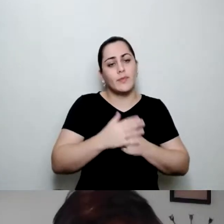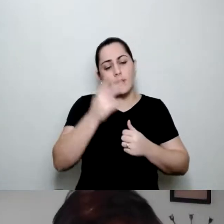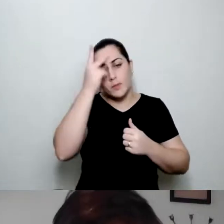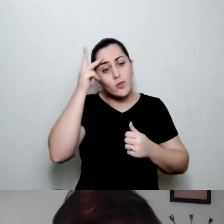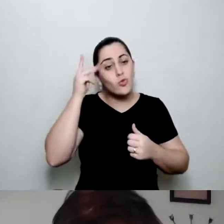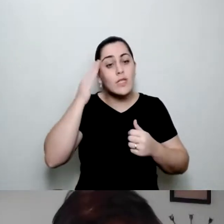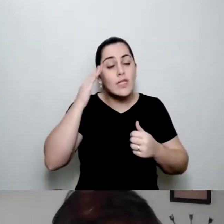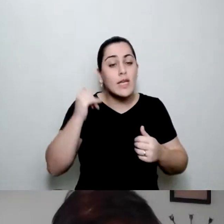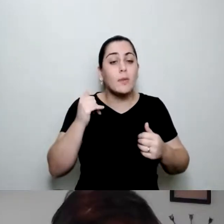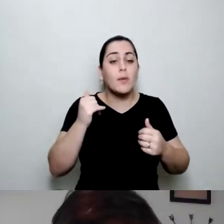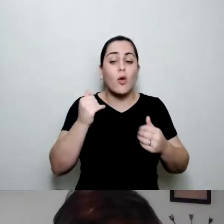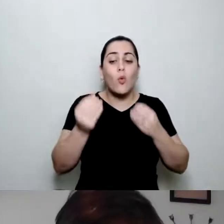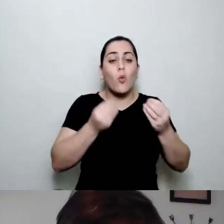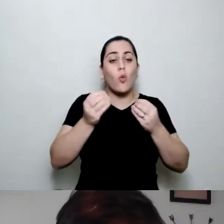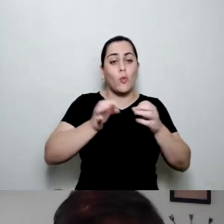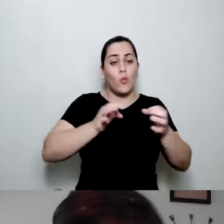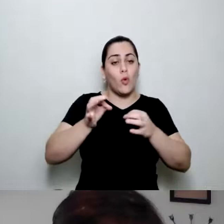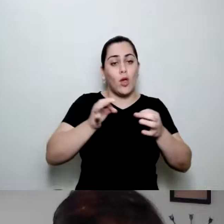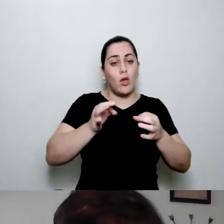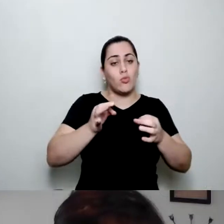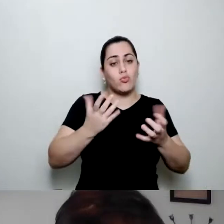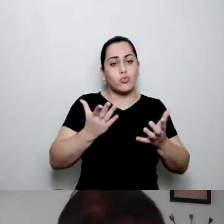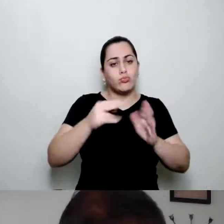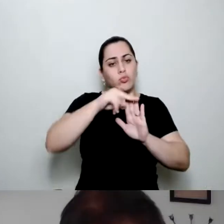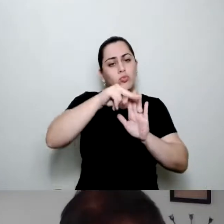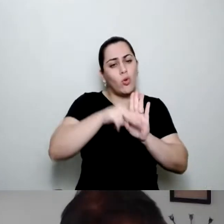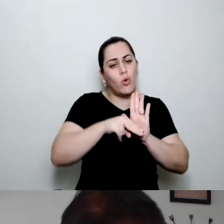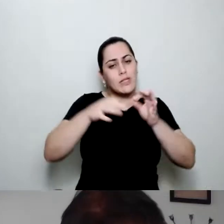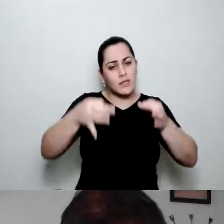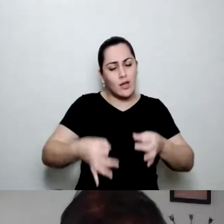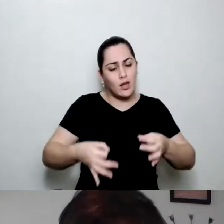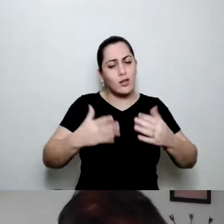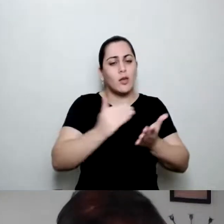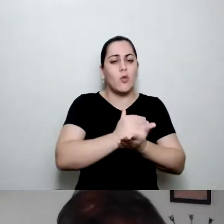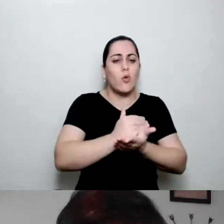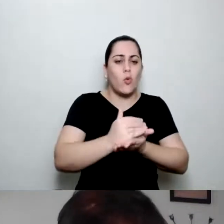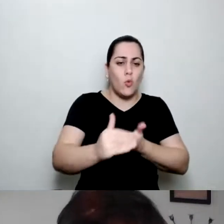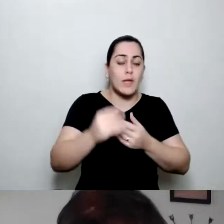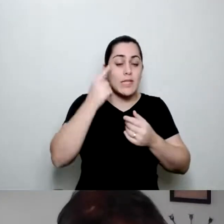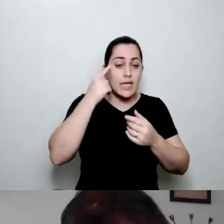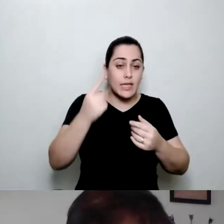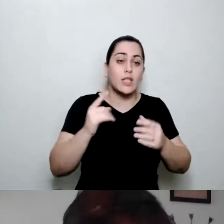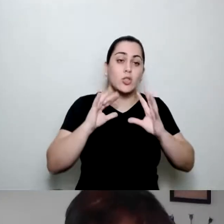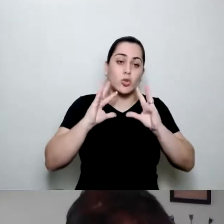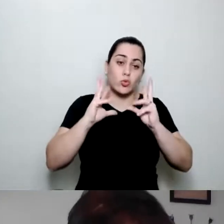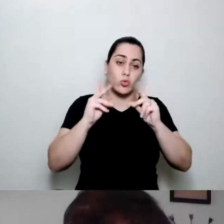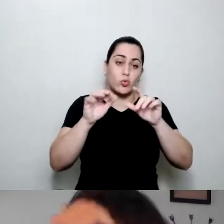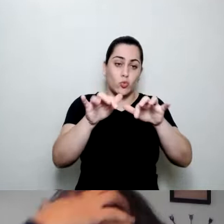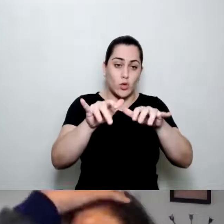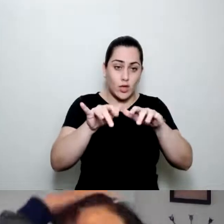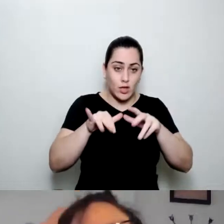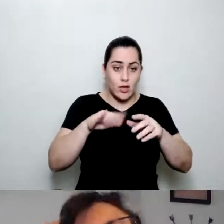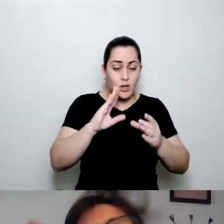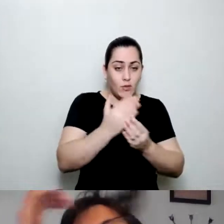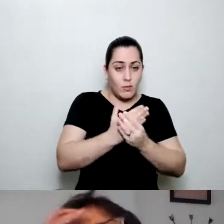são os parâmetros ali. Exato. Começa com a simples ideia de que todos os arquivos que fazem parte da